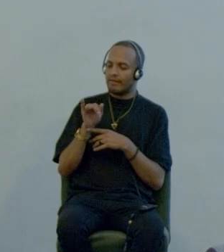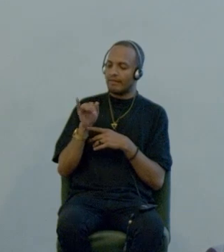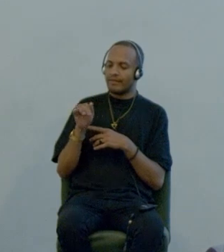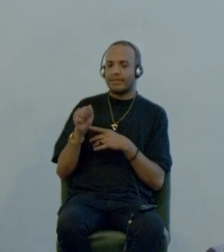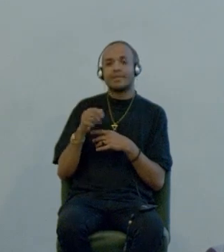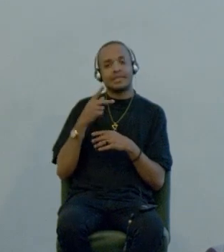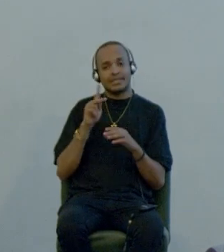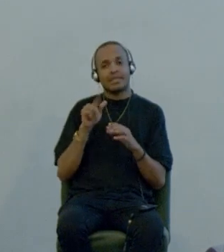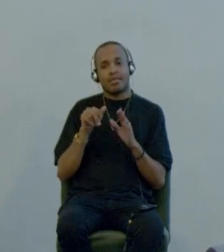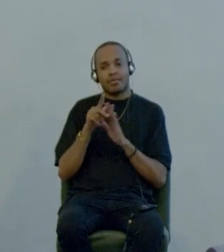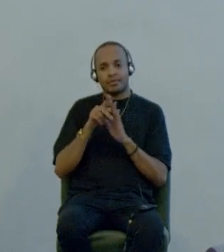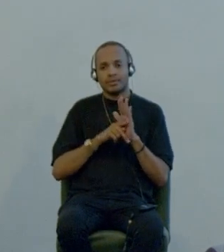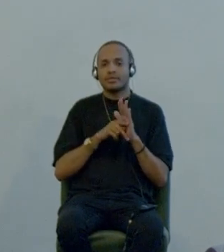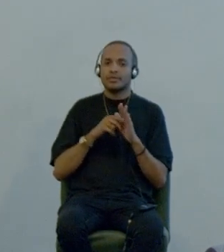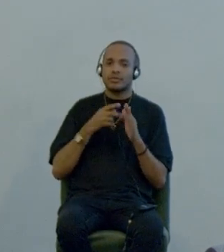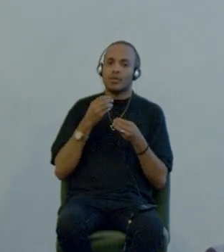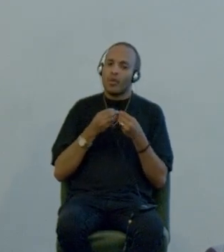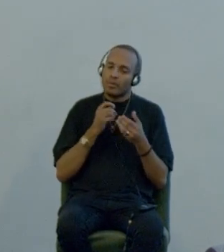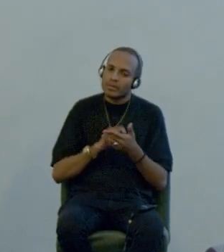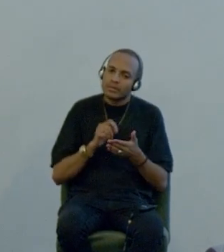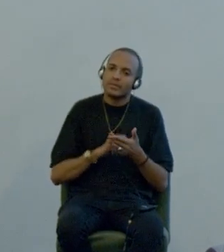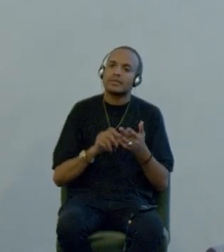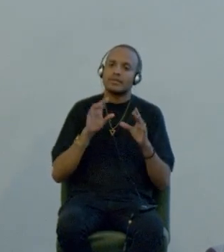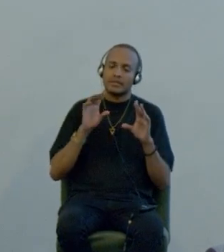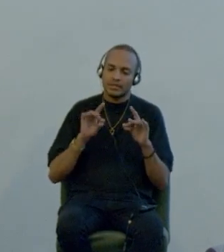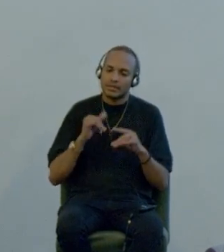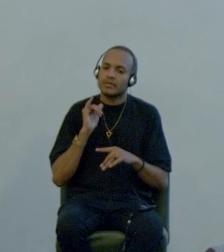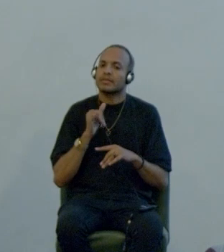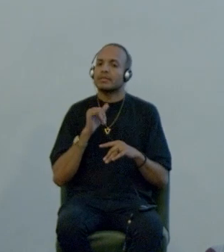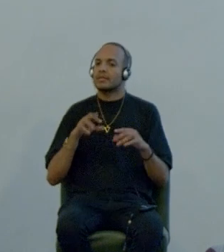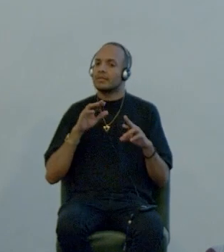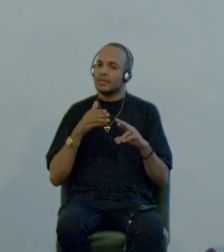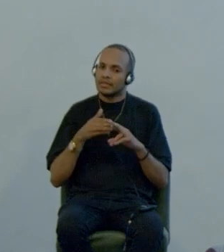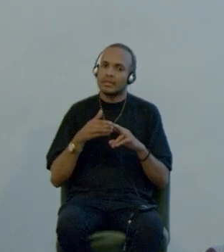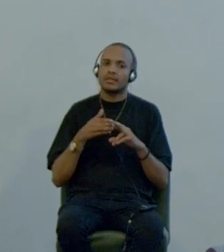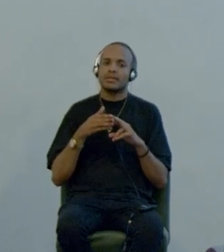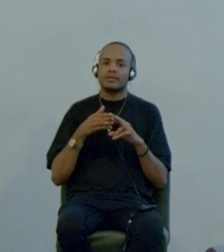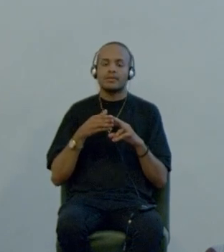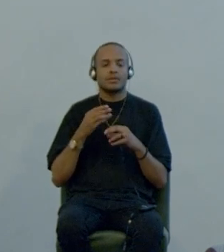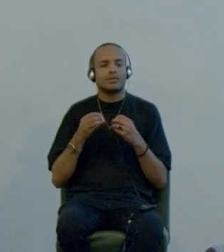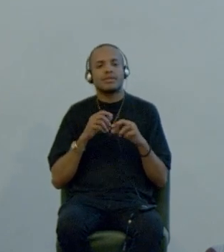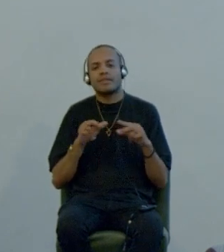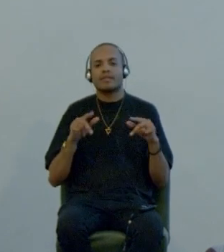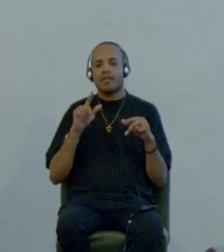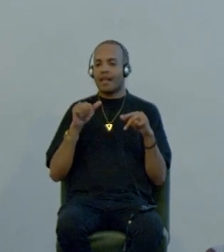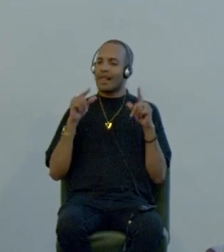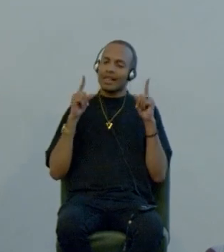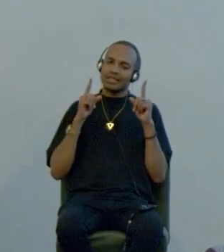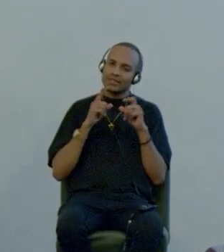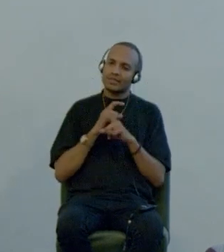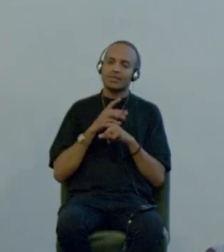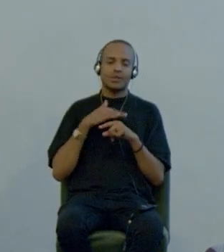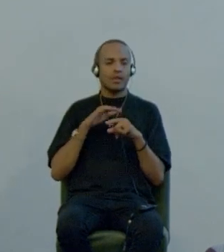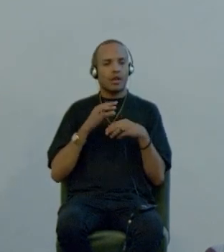écrire, raconter, représenter des choses qui sont extrêmement difficiles à saisir parce que déjà, nous sommes en